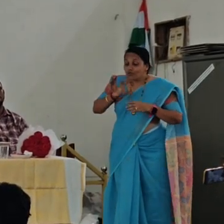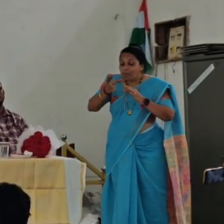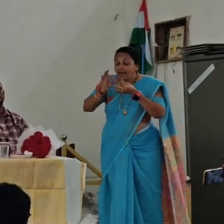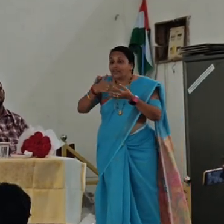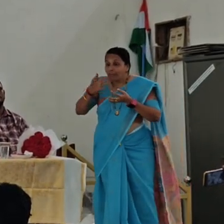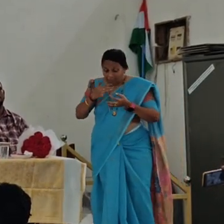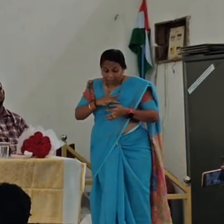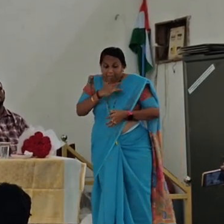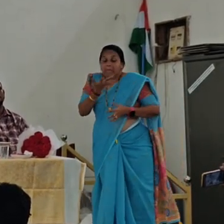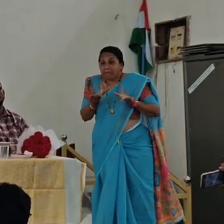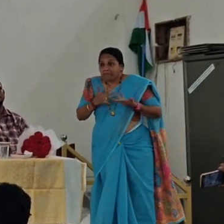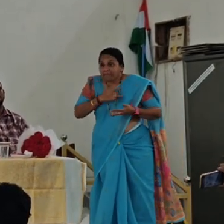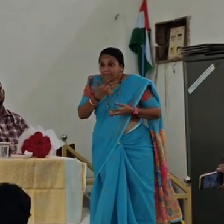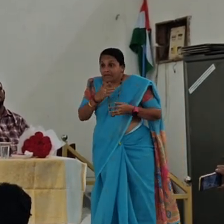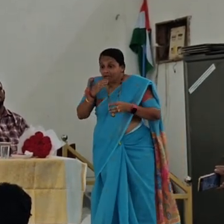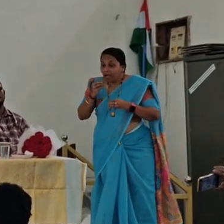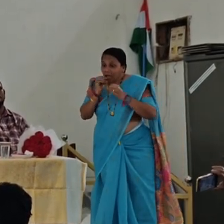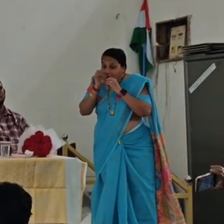వ్యక్తీకరణ అనేది